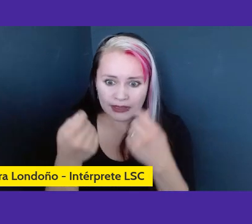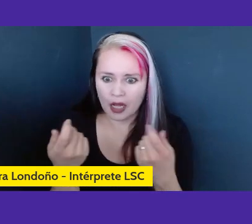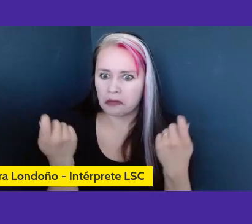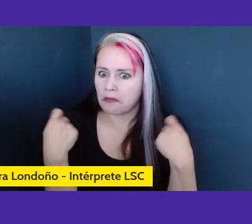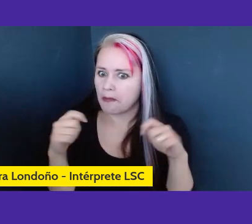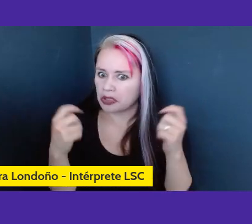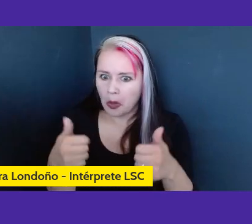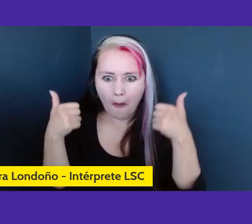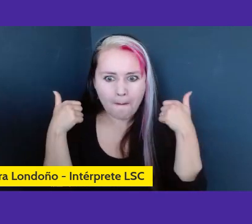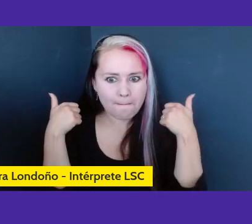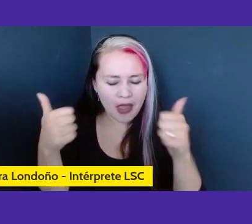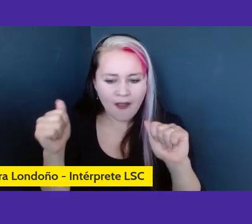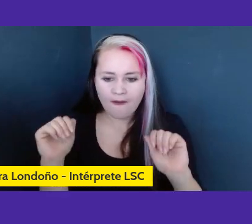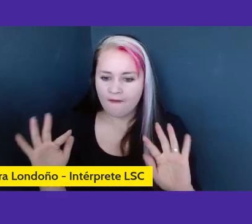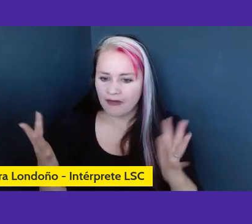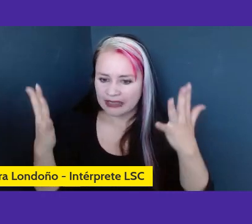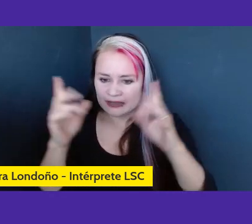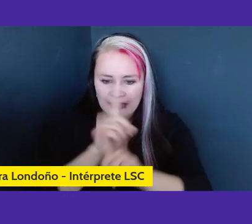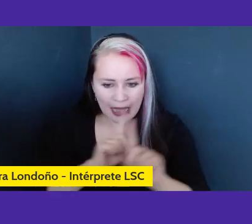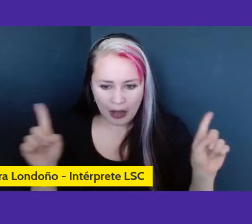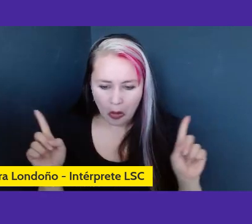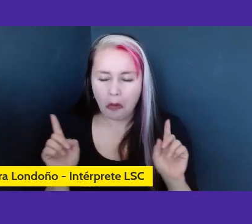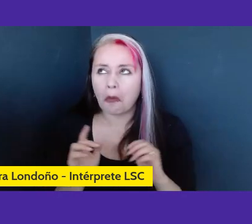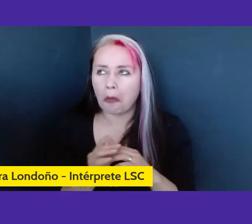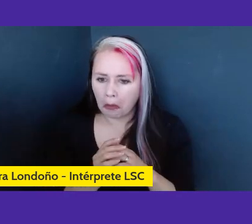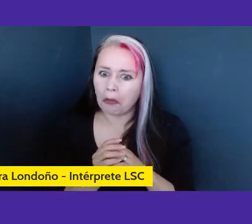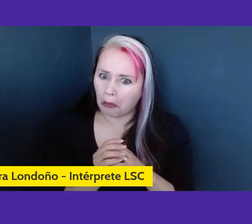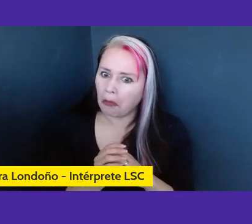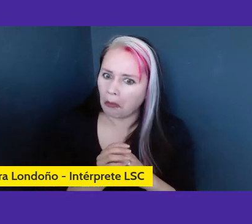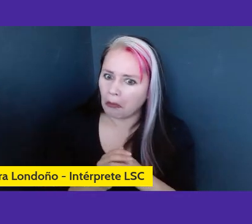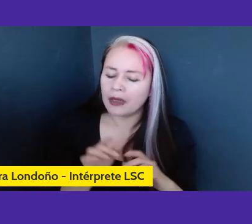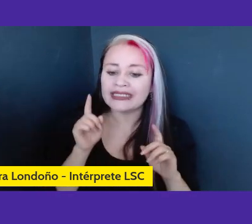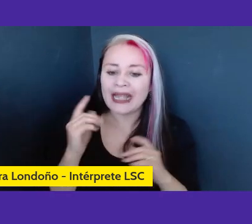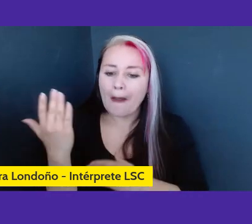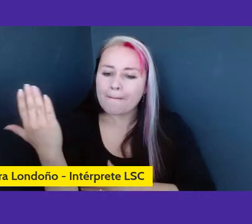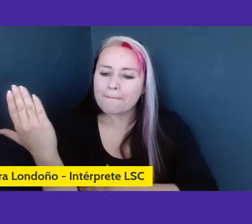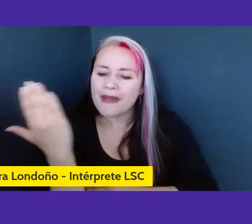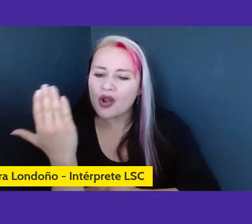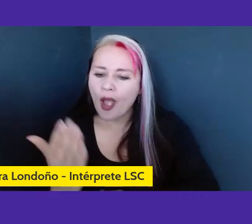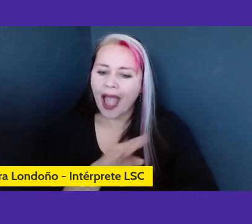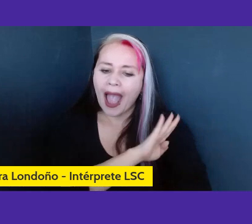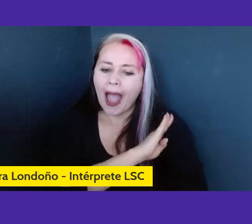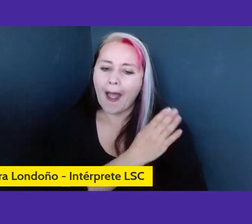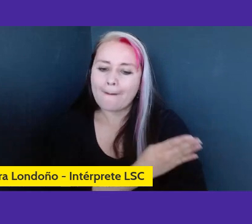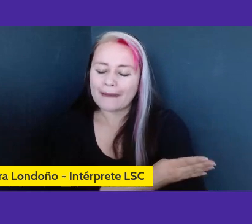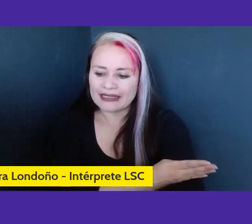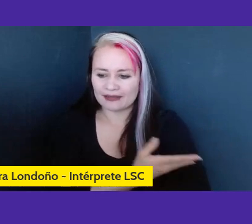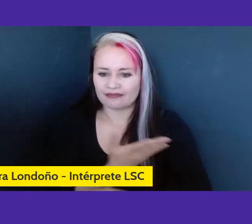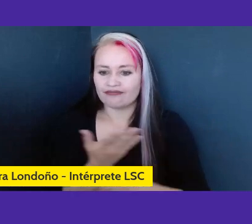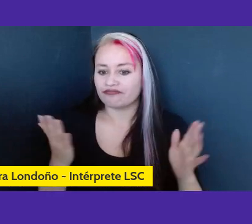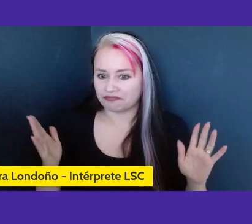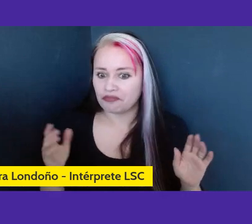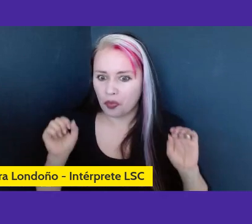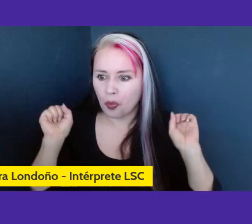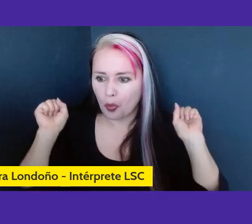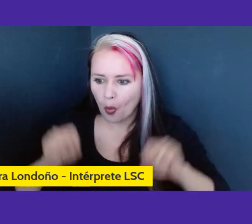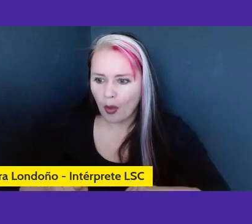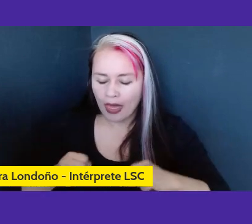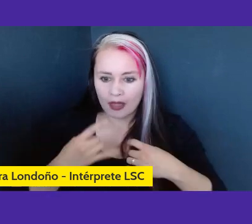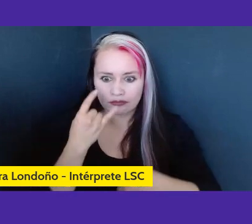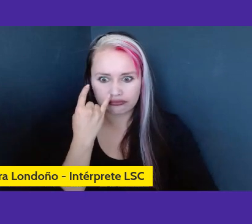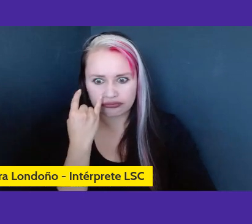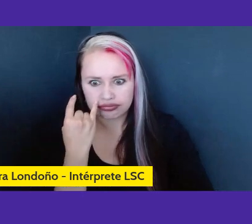a ningún festival, porque ya la película de por sí tiene esa capacidad de cruzar fronteras, de despertar